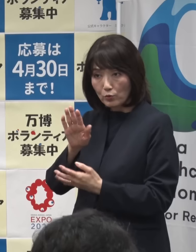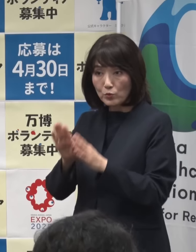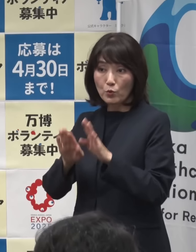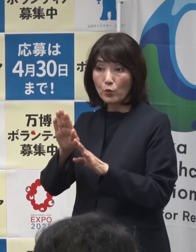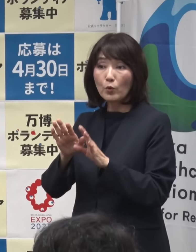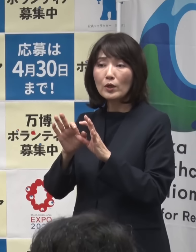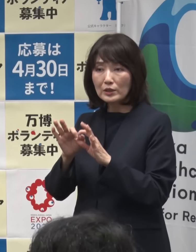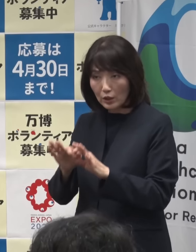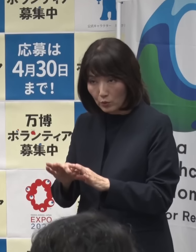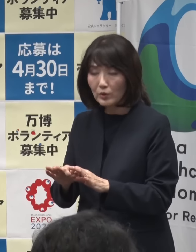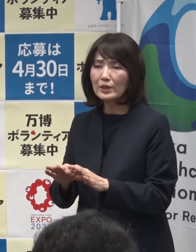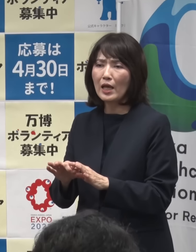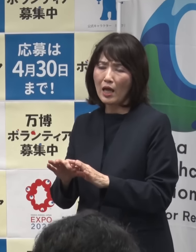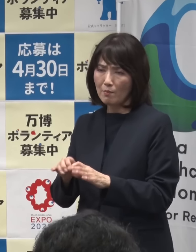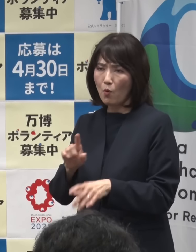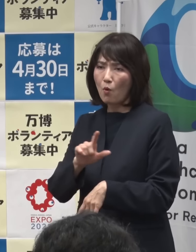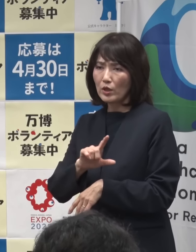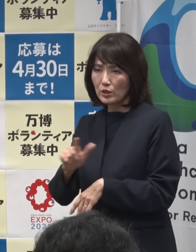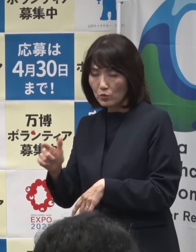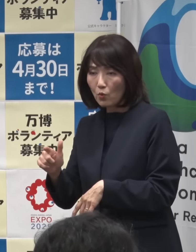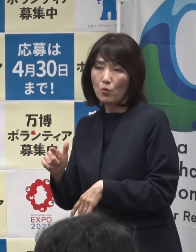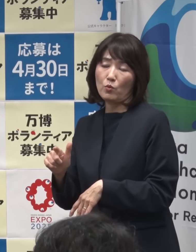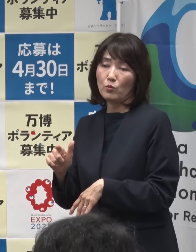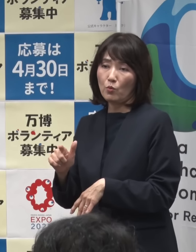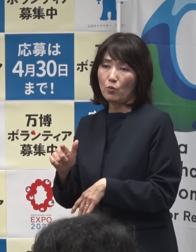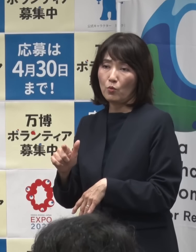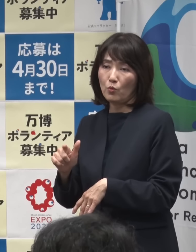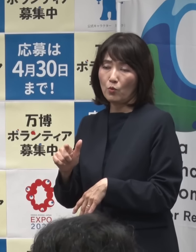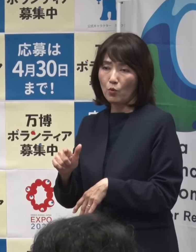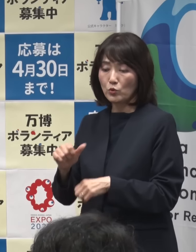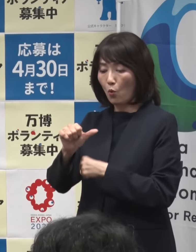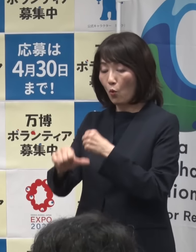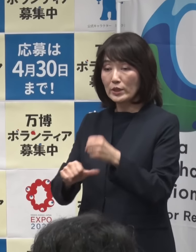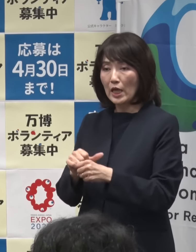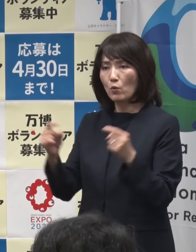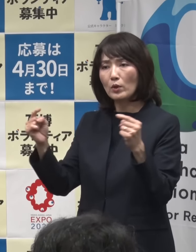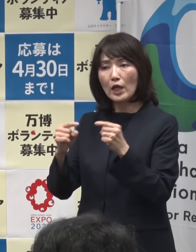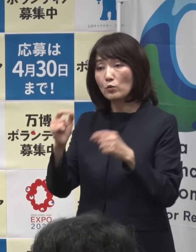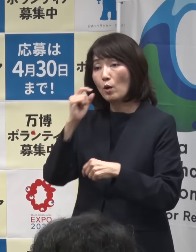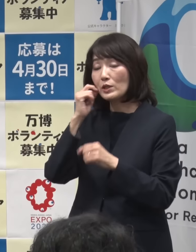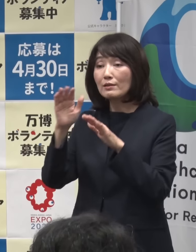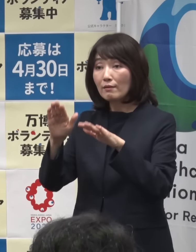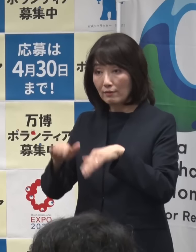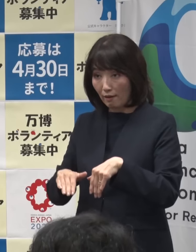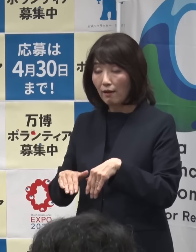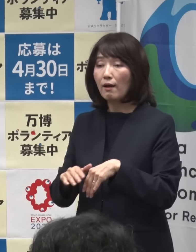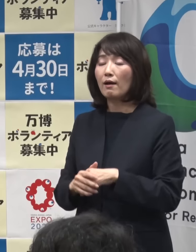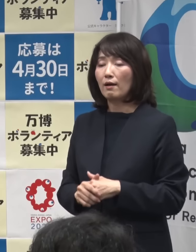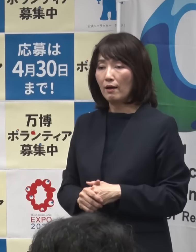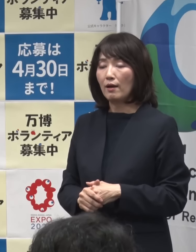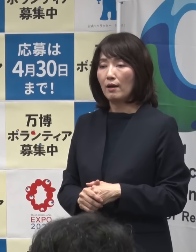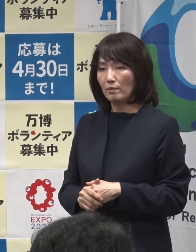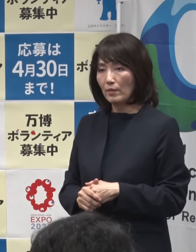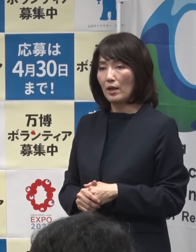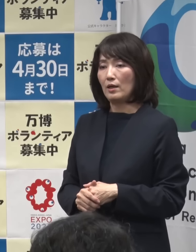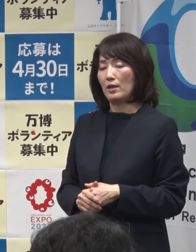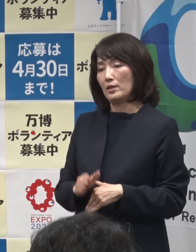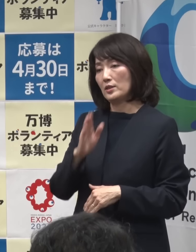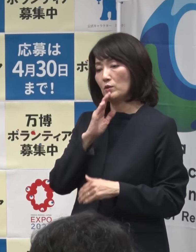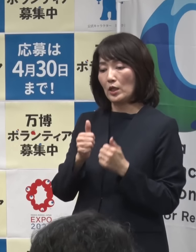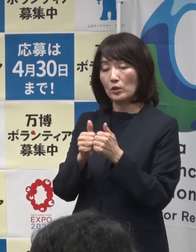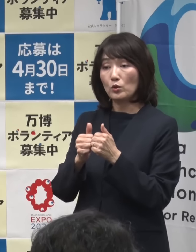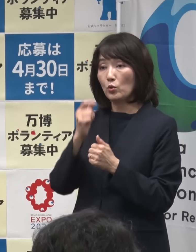から、まあ、有用なデータが確保できないということで、あのその5年の検討ができませんでしたので、まあ、あの実質的な検討ができませ